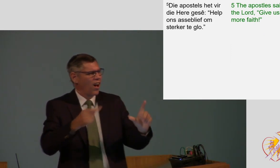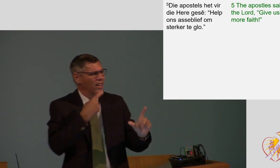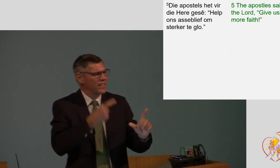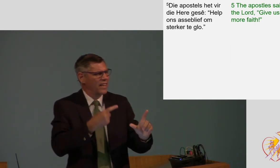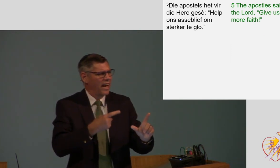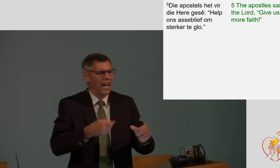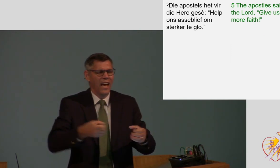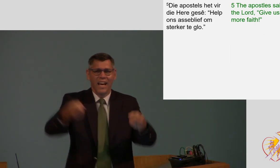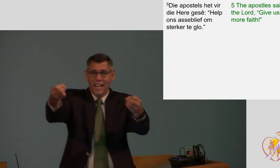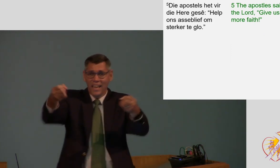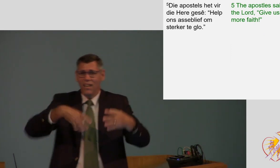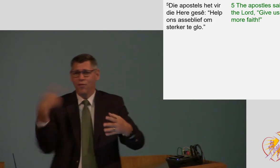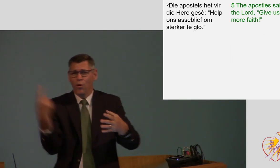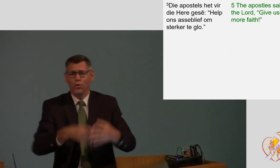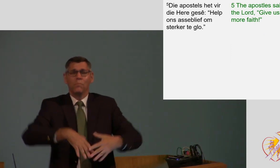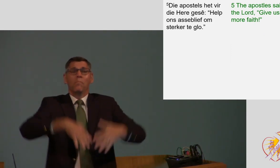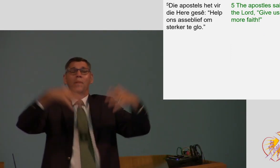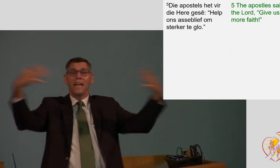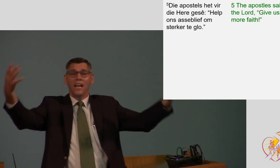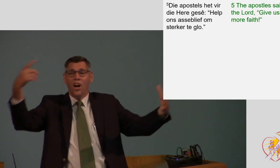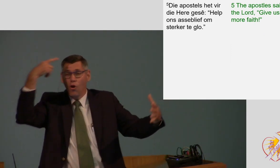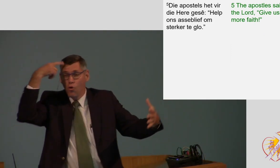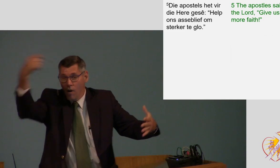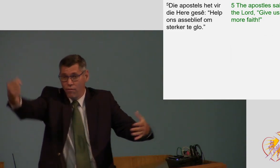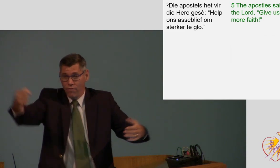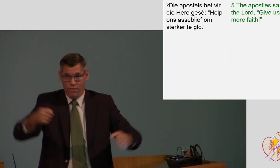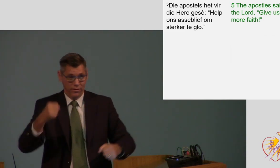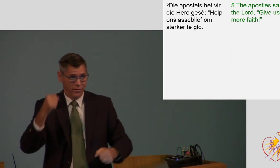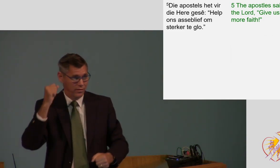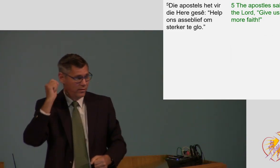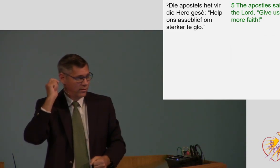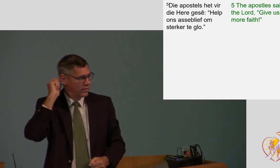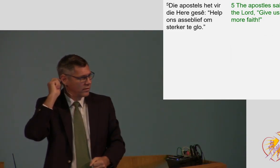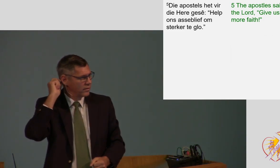sê, gee vir ons meer geloof.